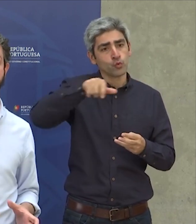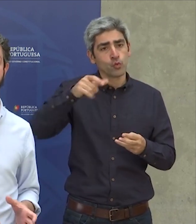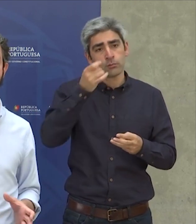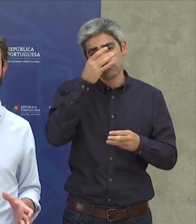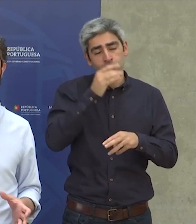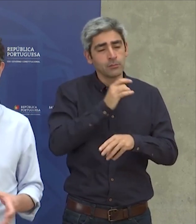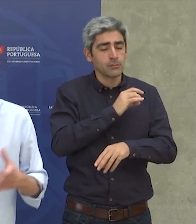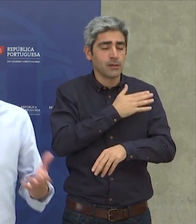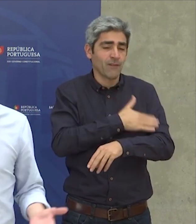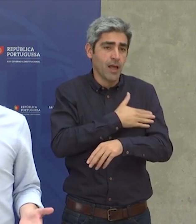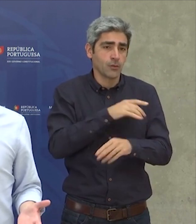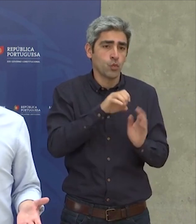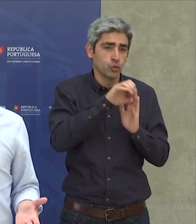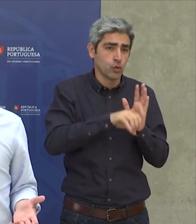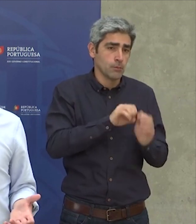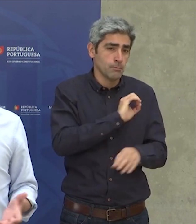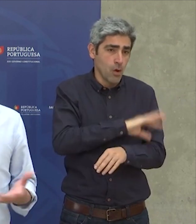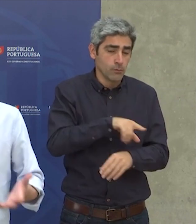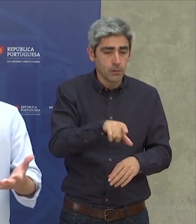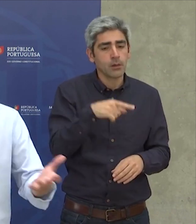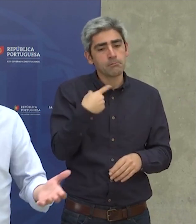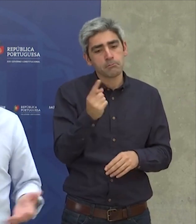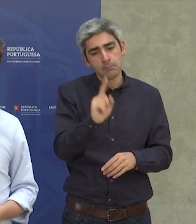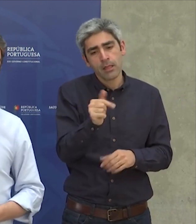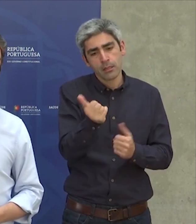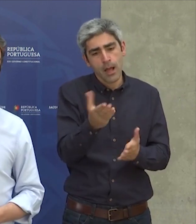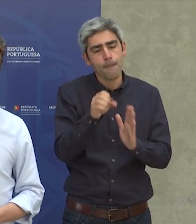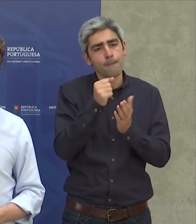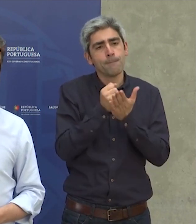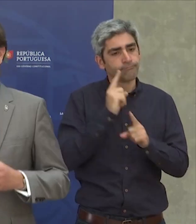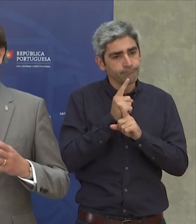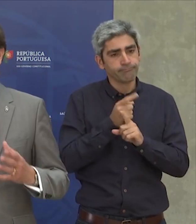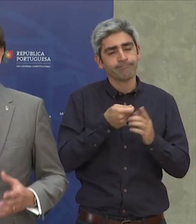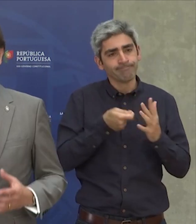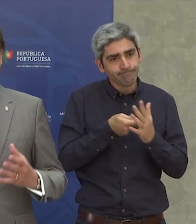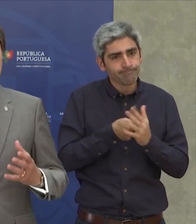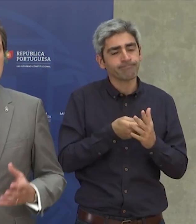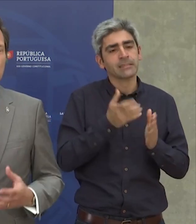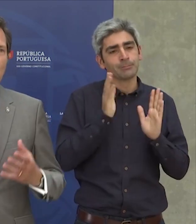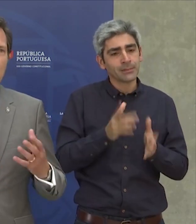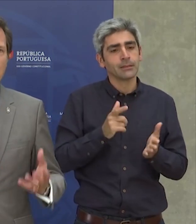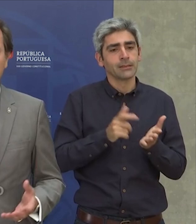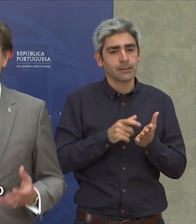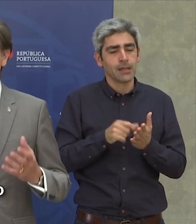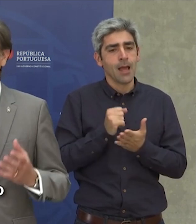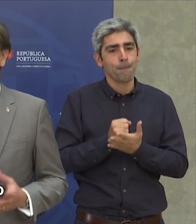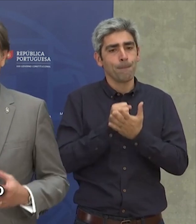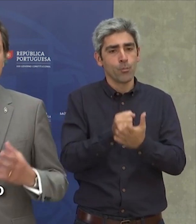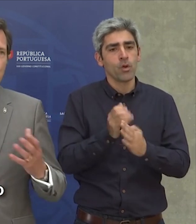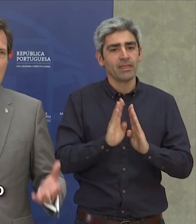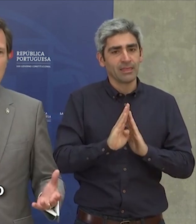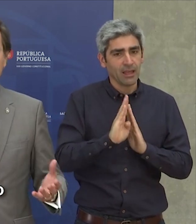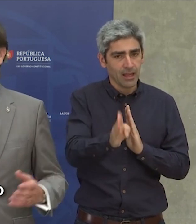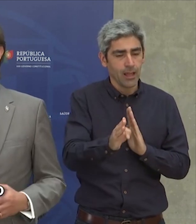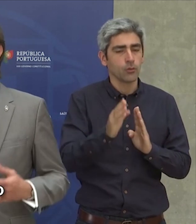vulneráveis socioeconomicamente têm apoios sociais para não ficarem especialmente vulneráveis. É necessário que existam apoios diretos